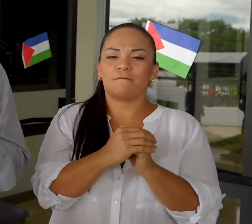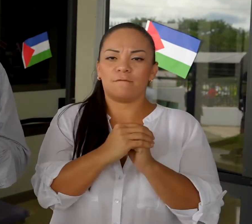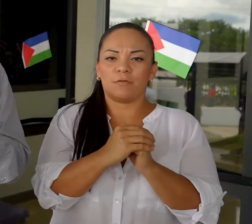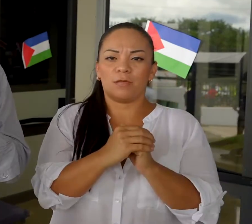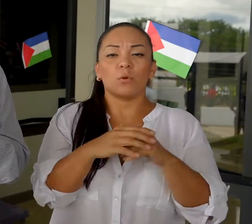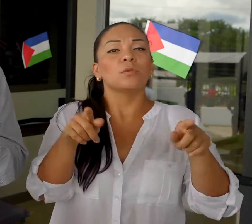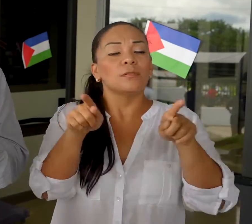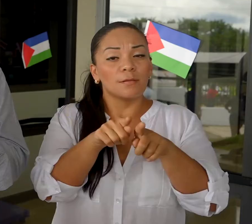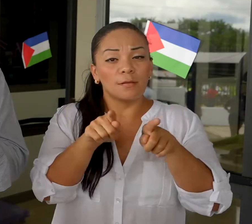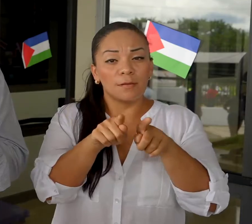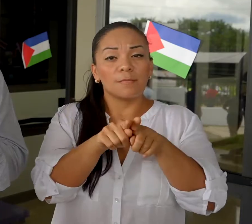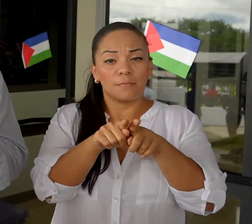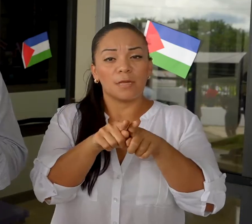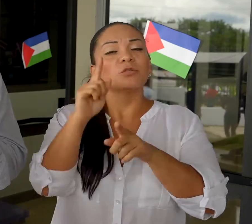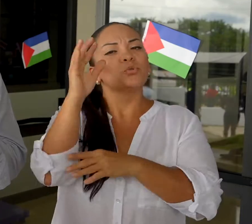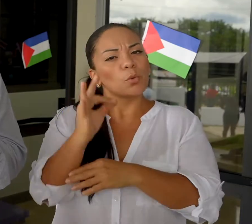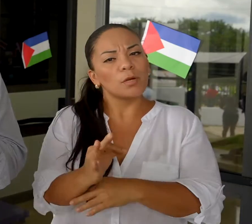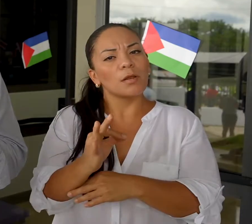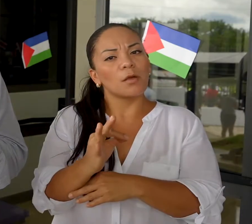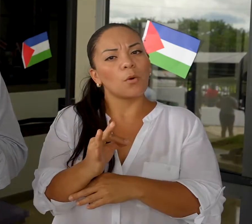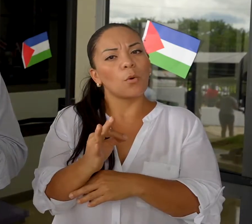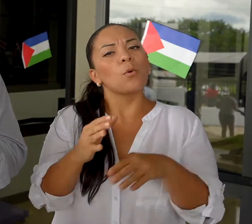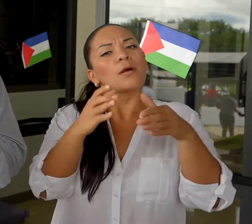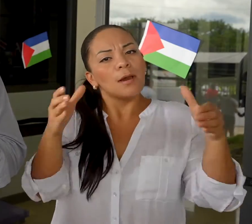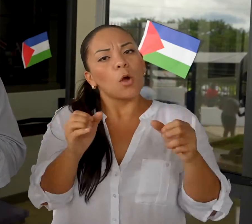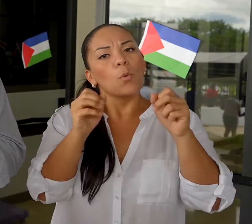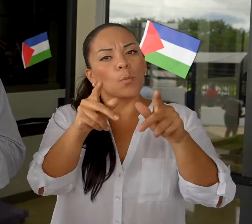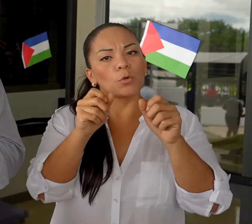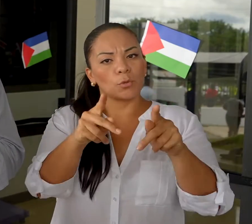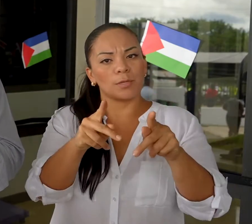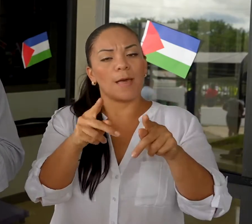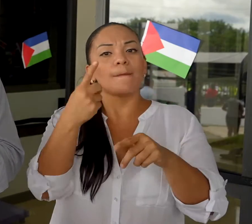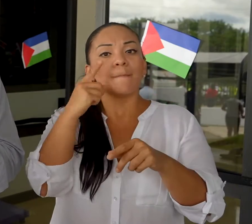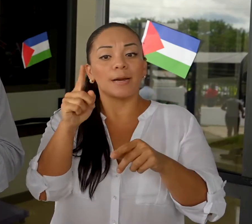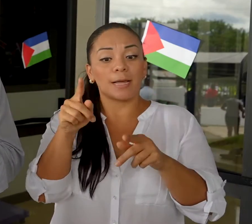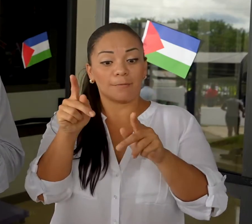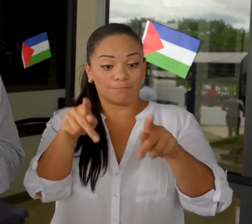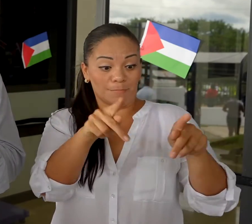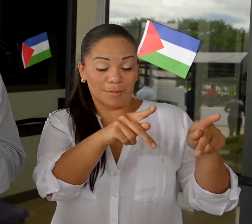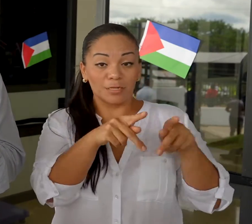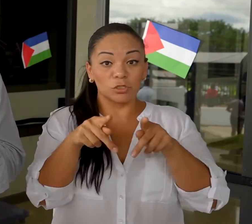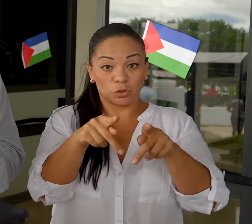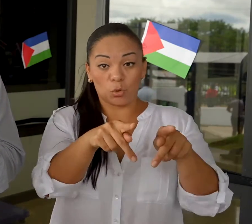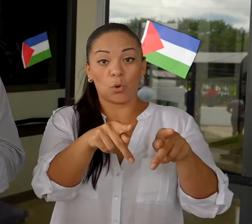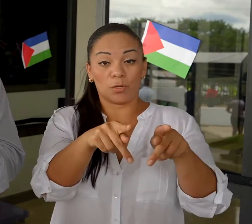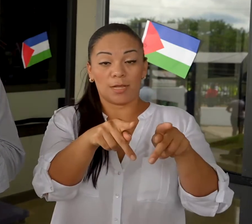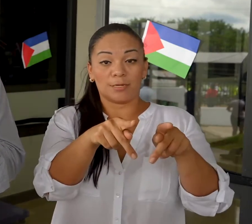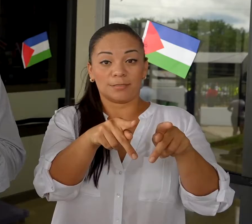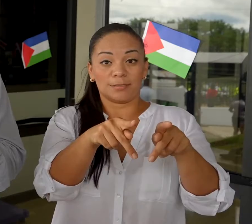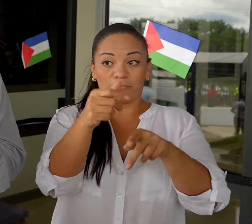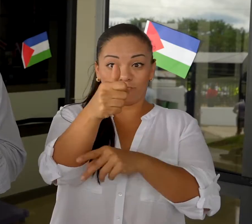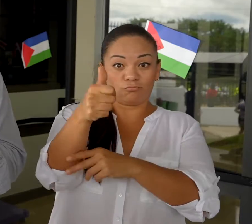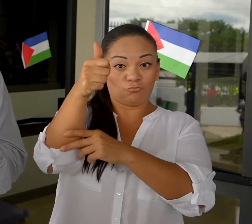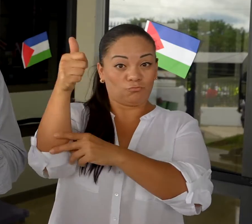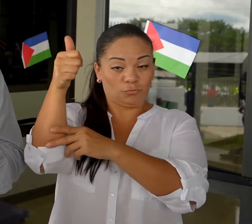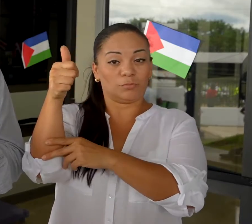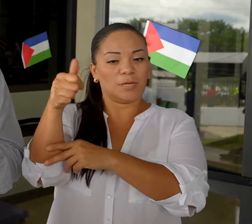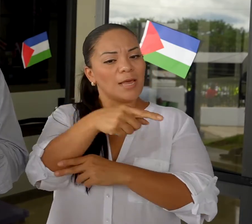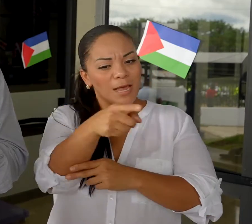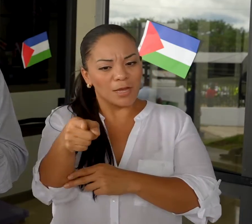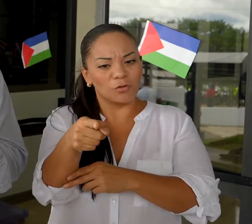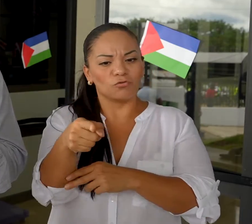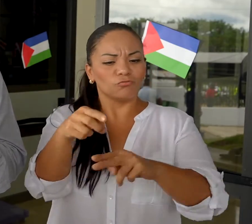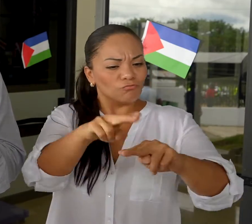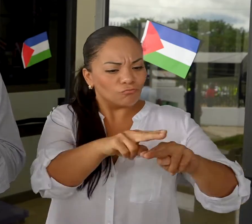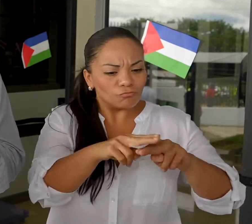creo que hay una oportunidad para que los distintos actores sociales de esa gran república hermana se sienten en